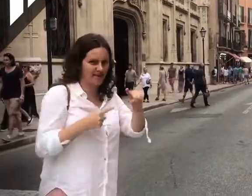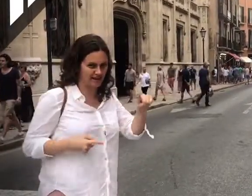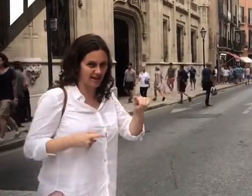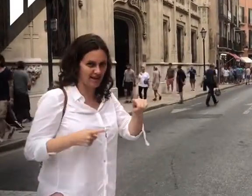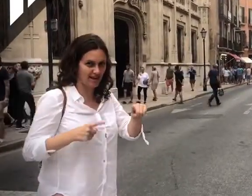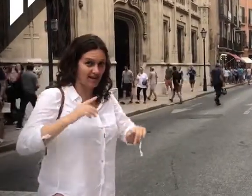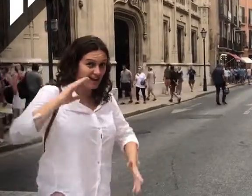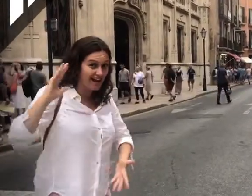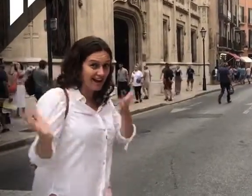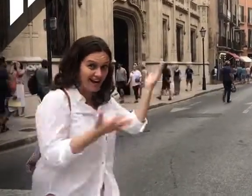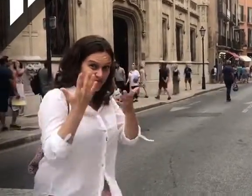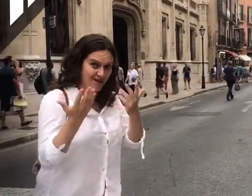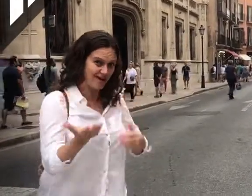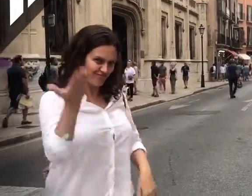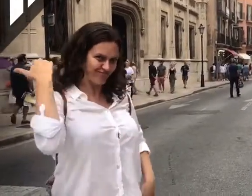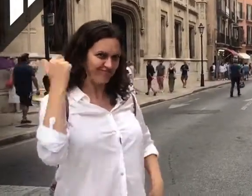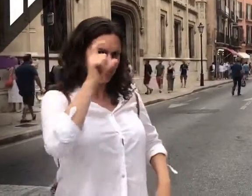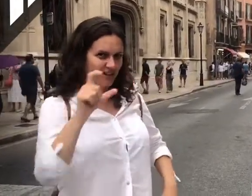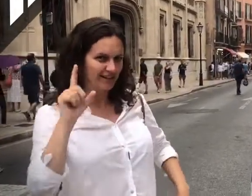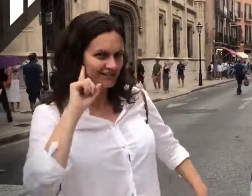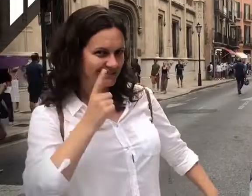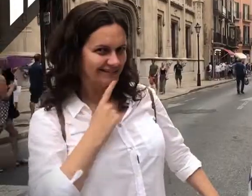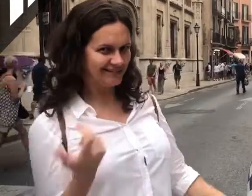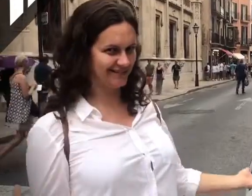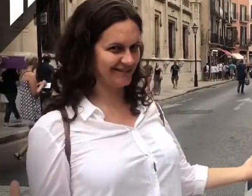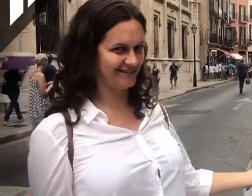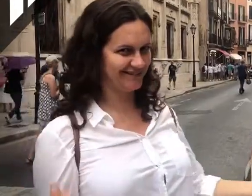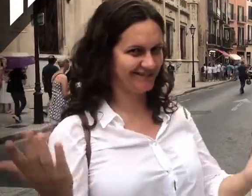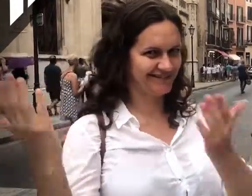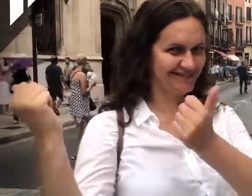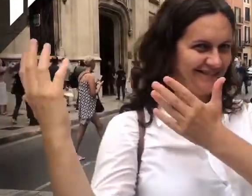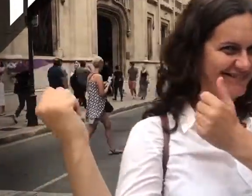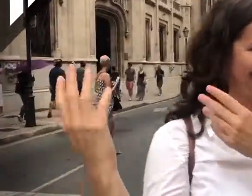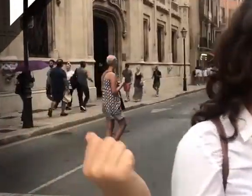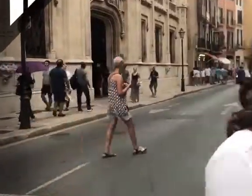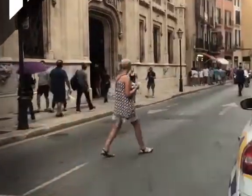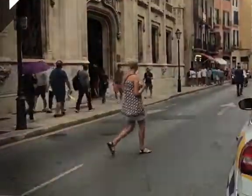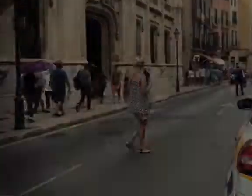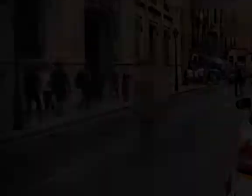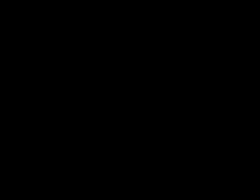abans, sobre les 5 i mitja. Animeu-vos, que és el Dia Internacional de les Persones Sordes. Adeu!